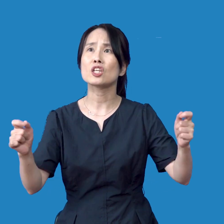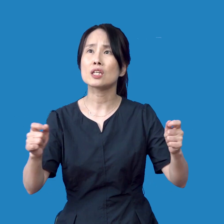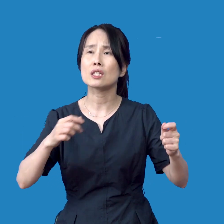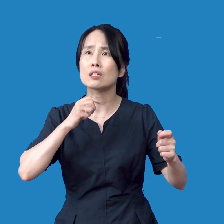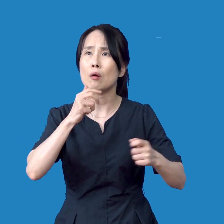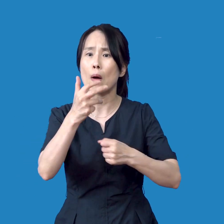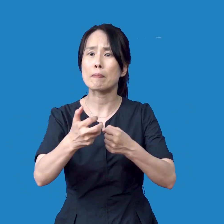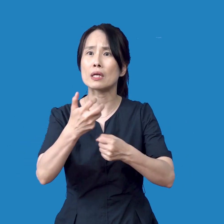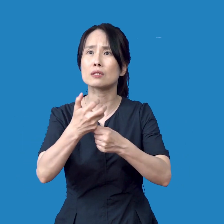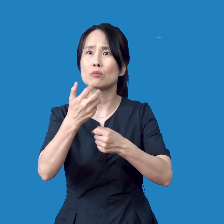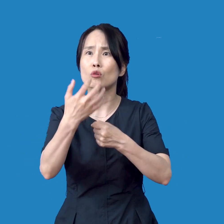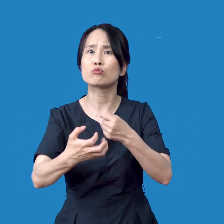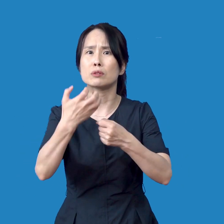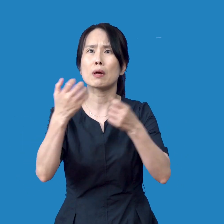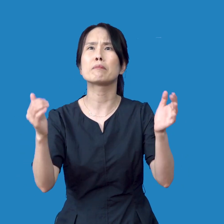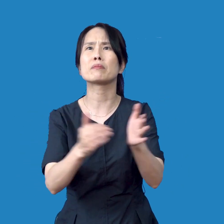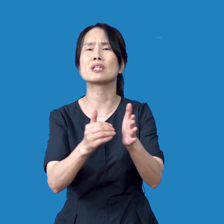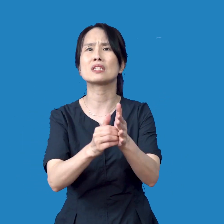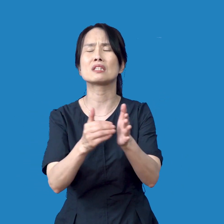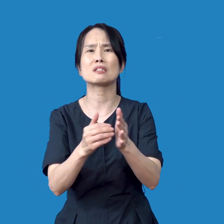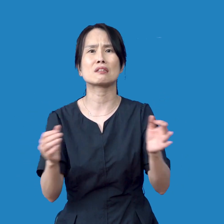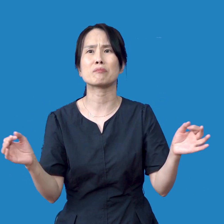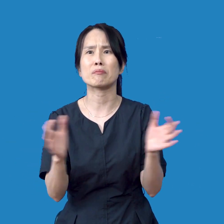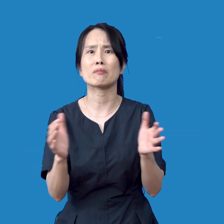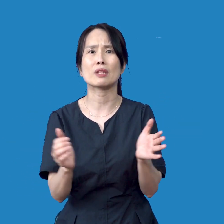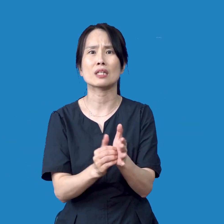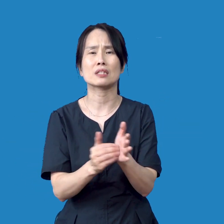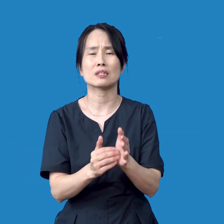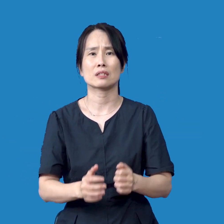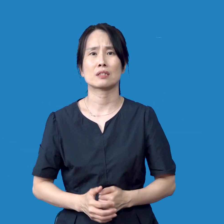80년, 90년, 그리고는 끝입니다.